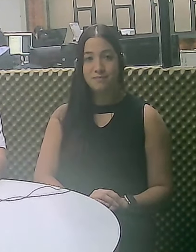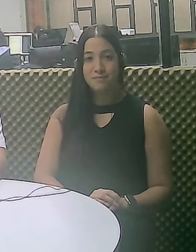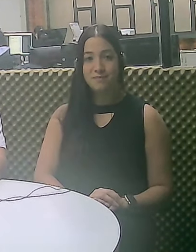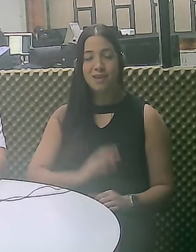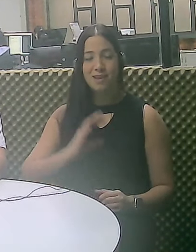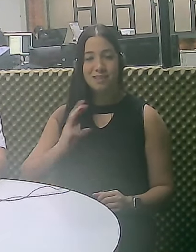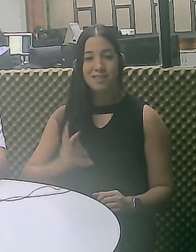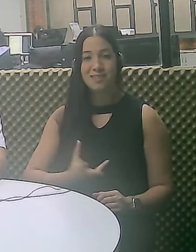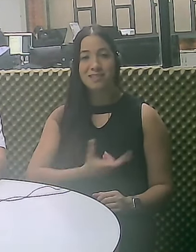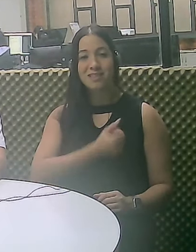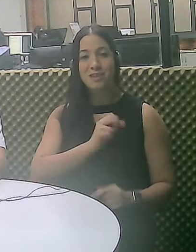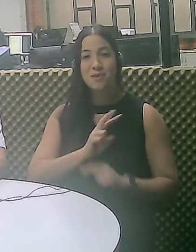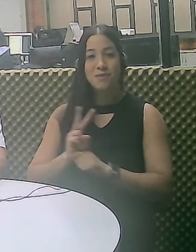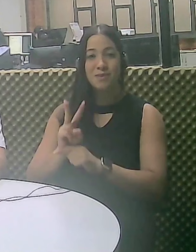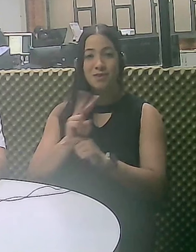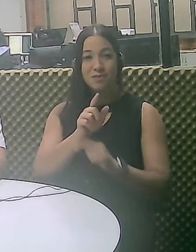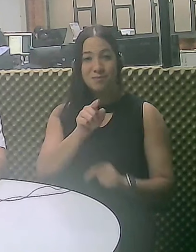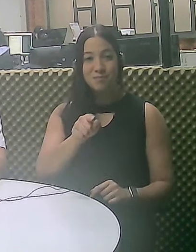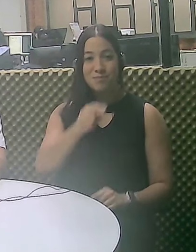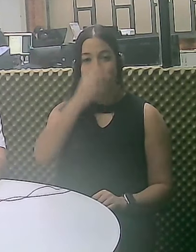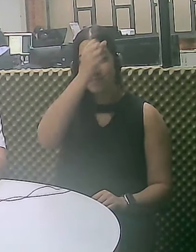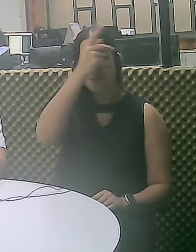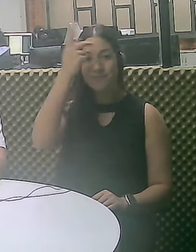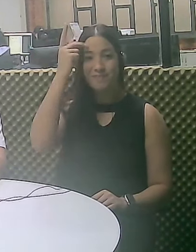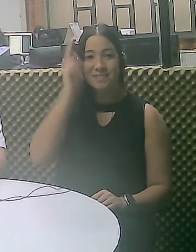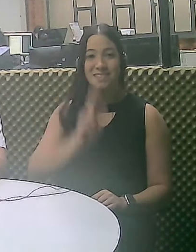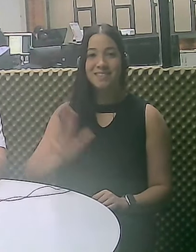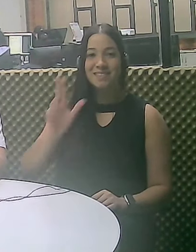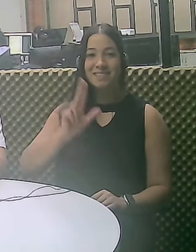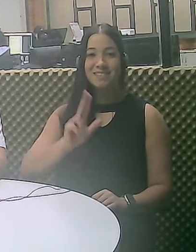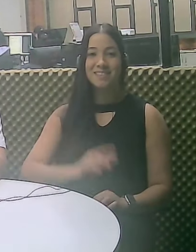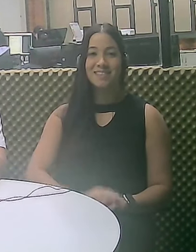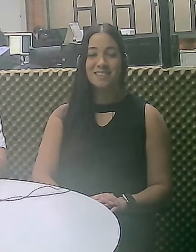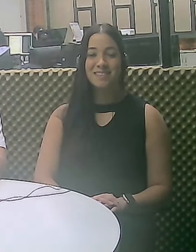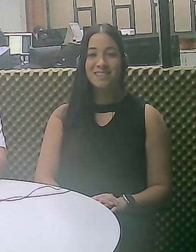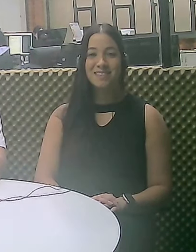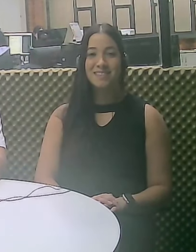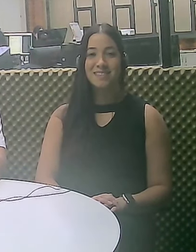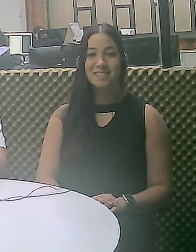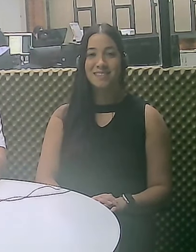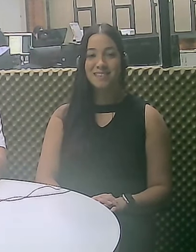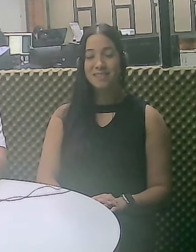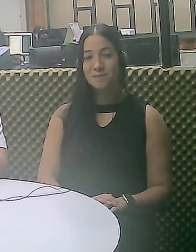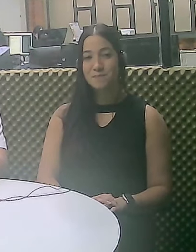para salvar vidas e cuidar bem de você. Prefeitura de Uberlândia.